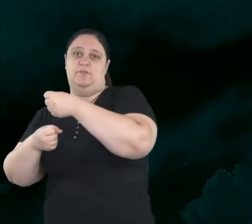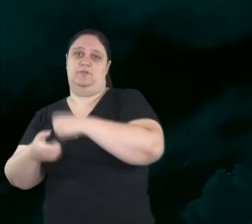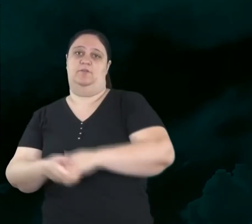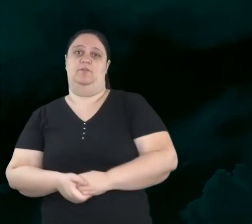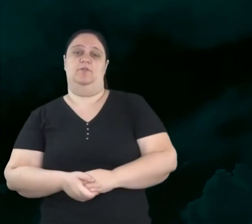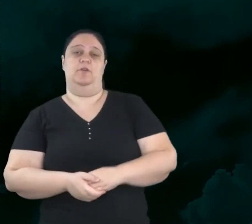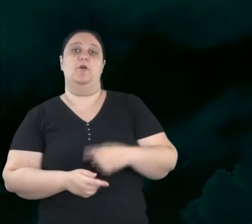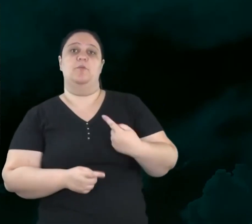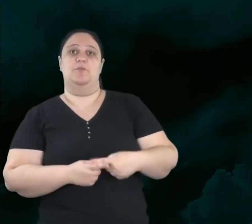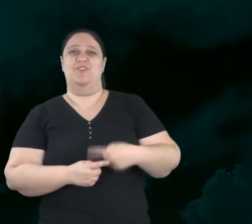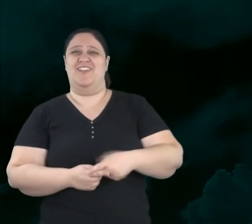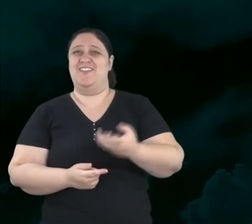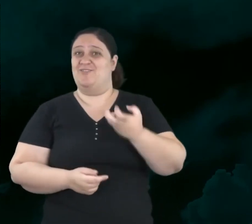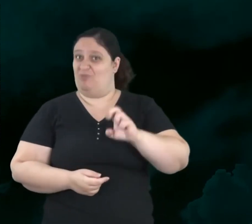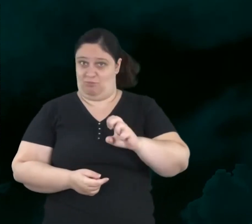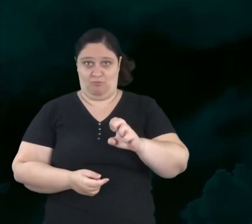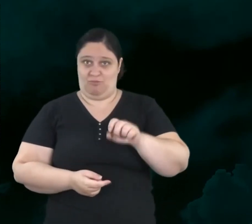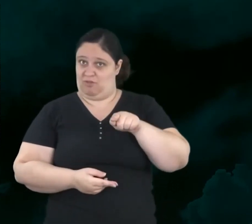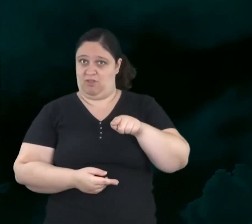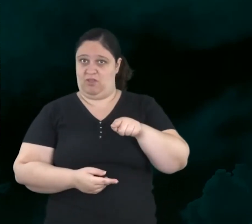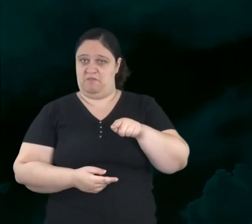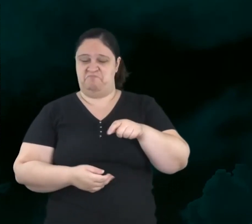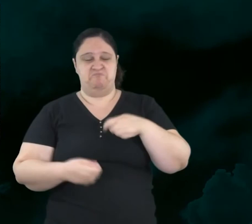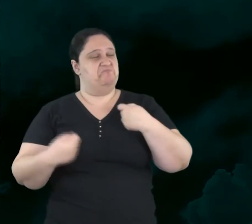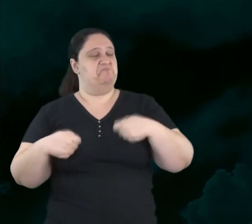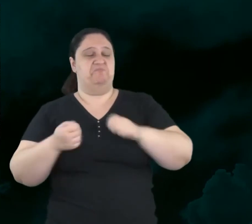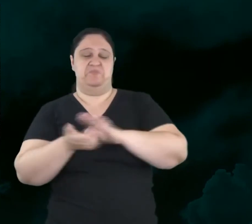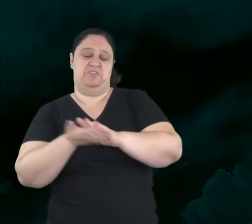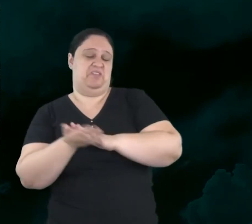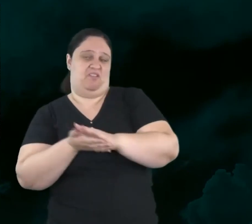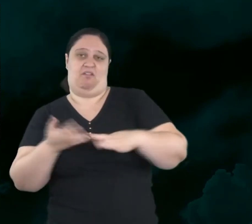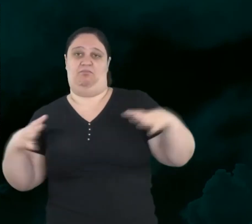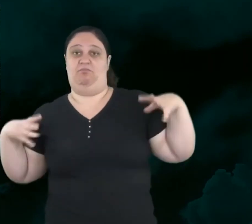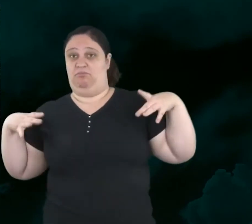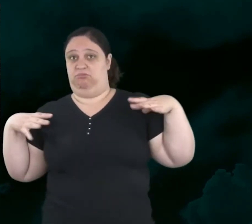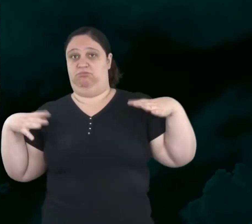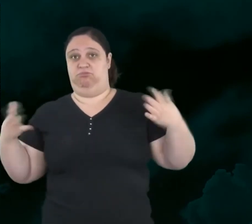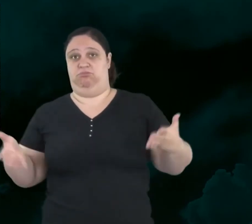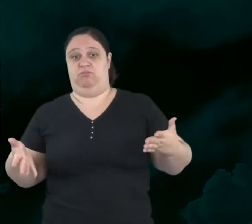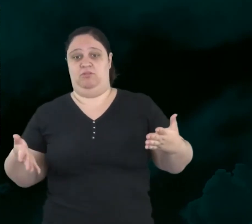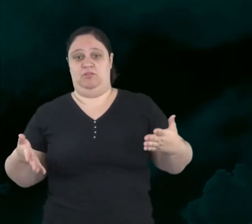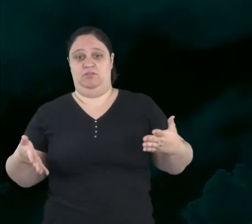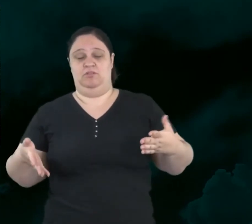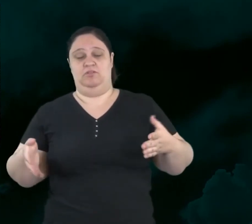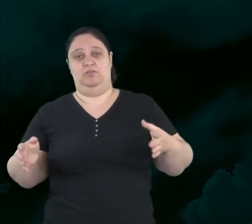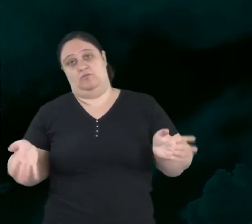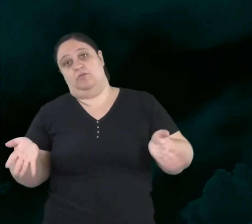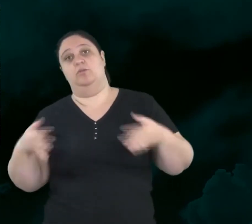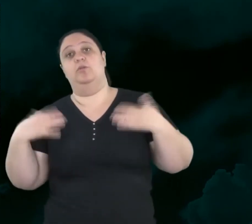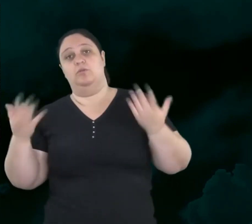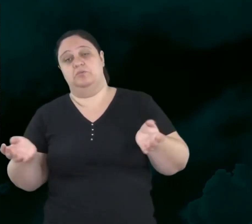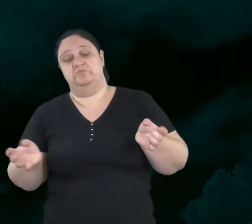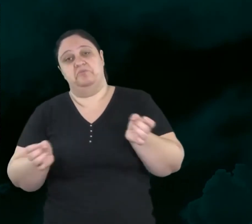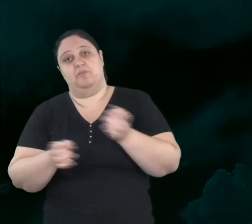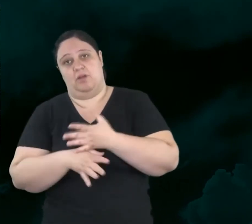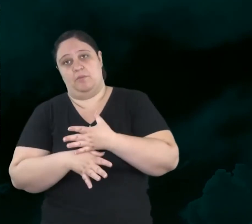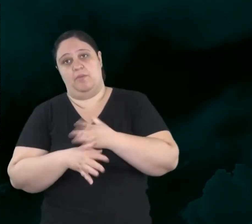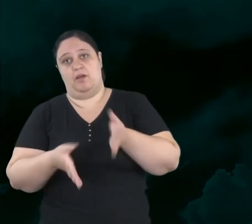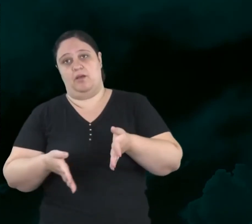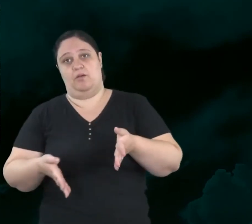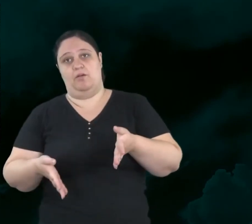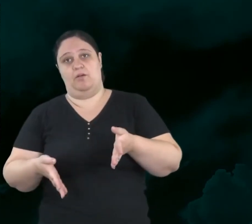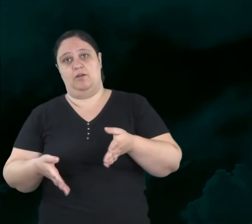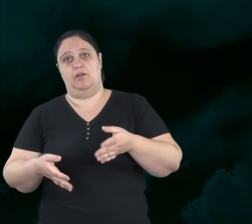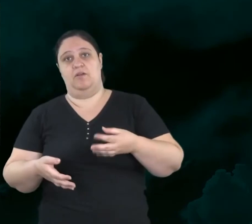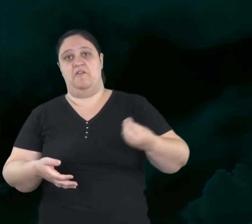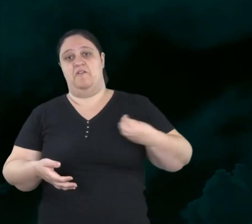não quiser ser um vencedor, você não precisa fazer nada, não é isso? Você, quando terminar essa era, também vai terminar a sua vida aqui